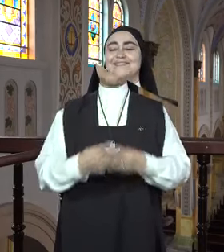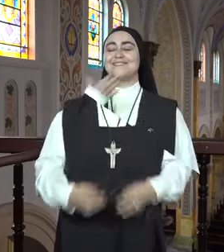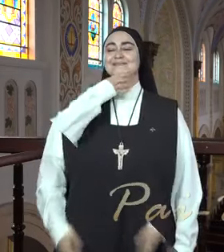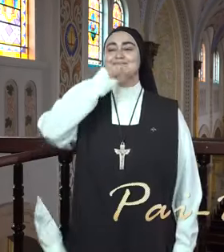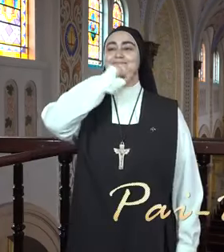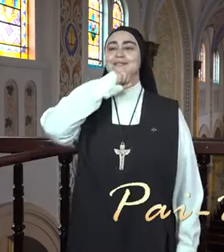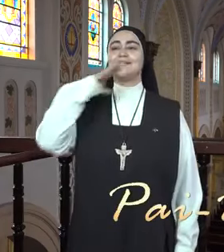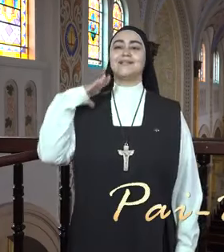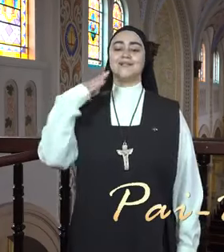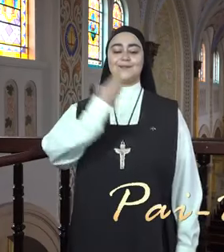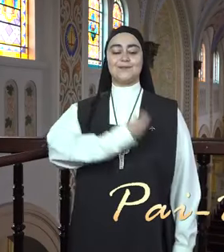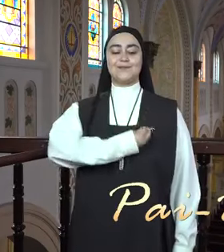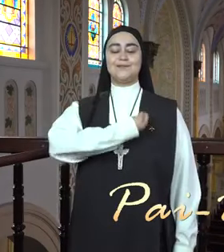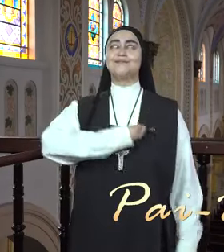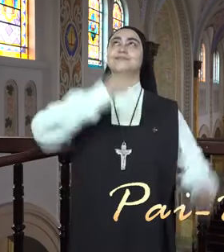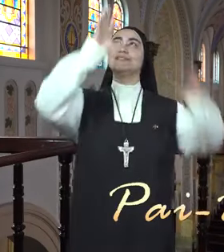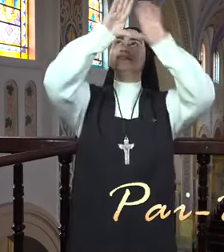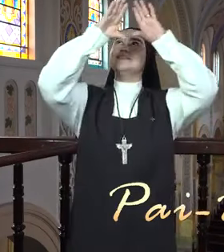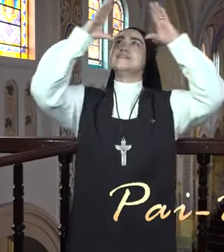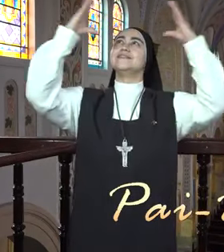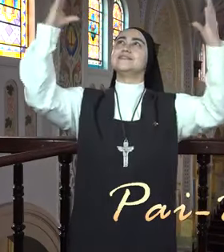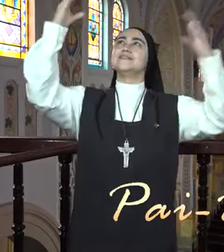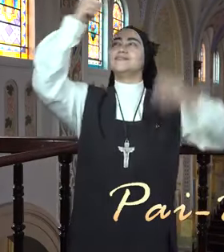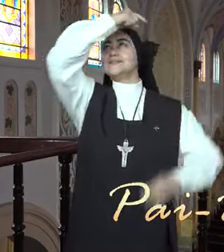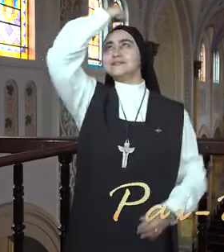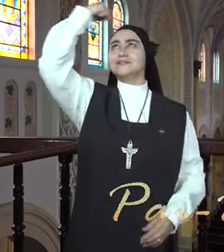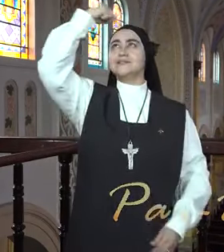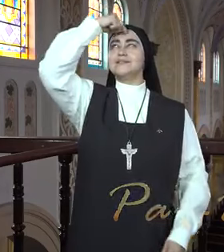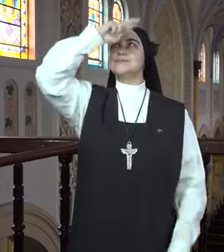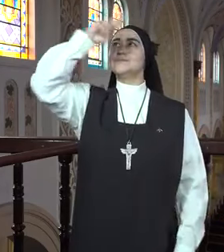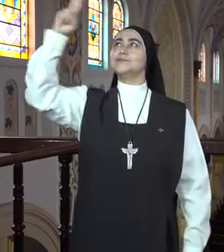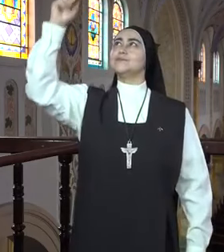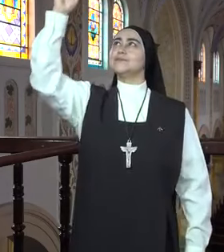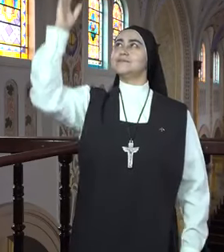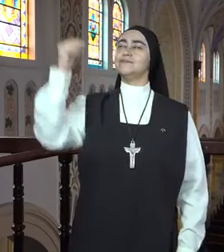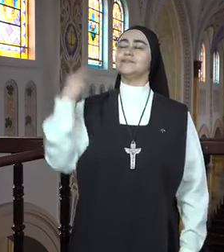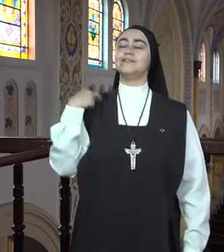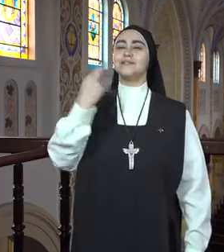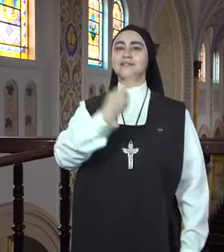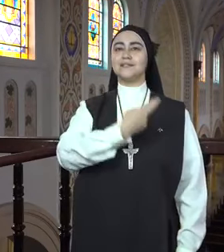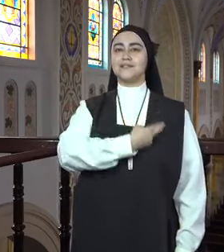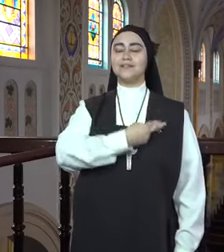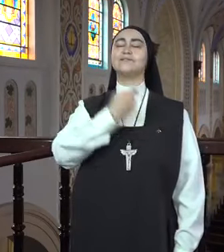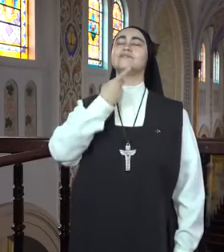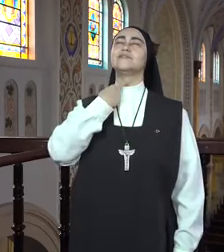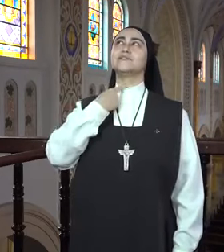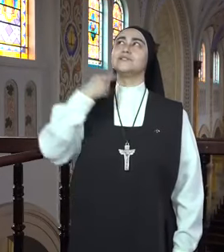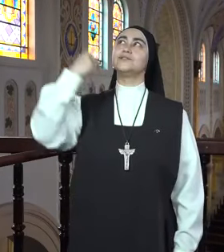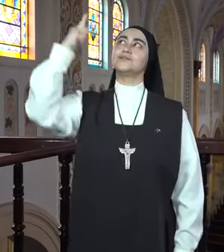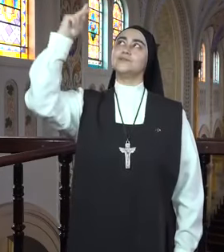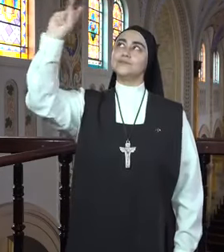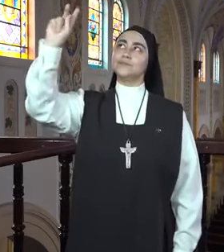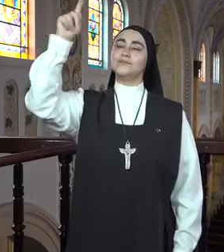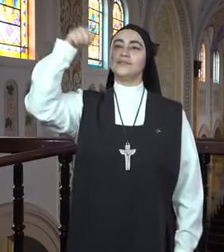Pai nosso que estais nos céus, santificado seja o vosso nome, venha a nós o vosso reino, seja feita a